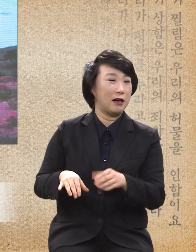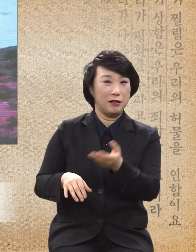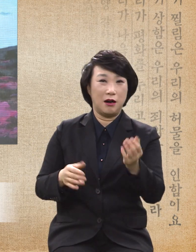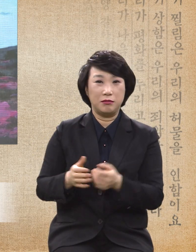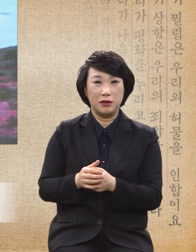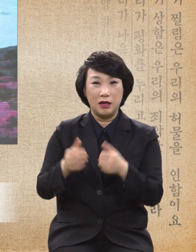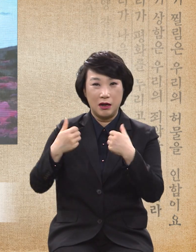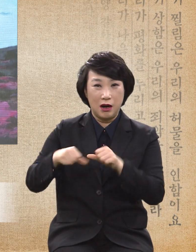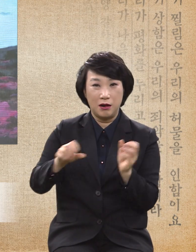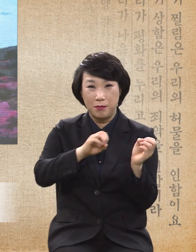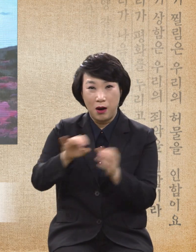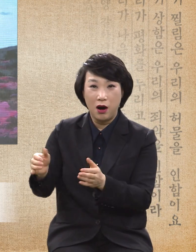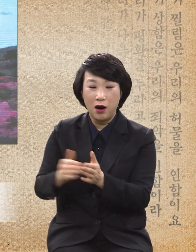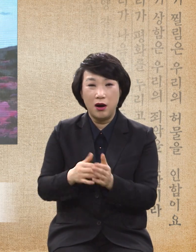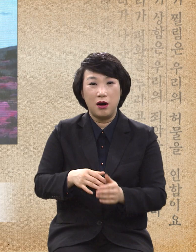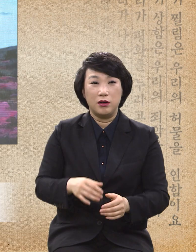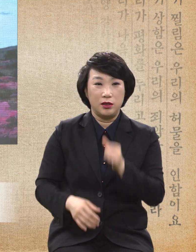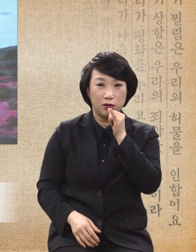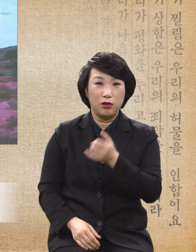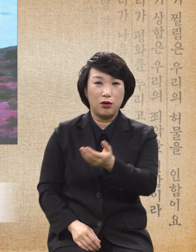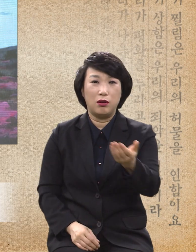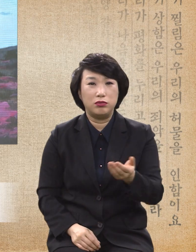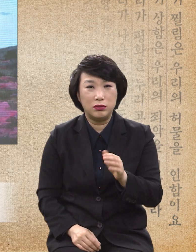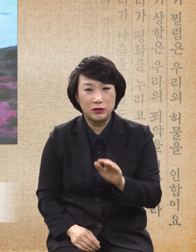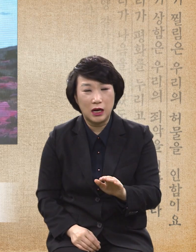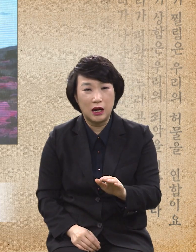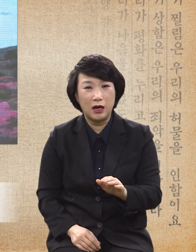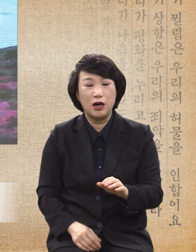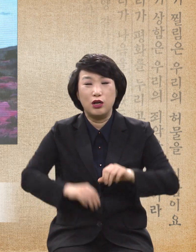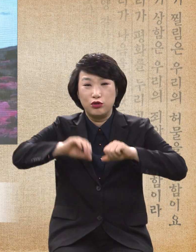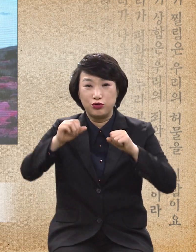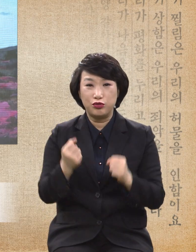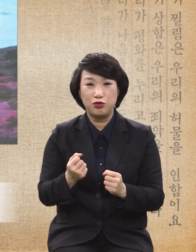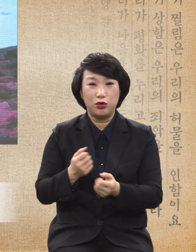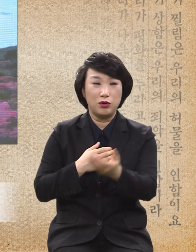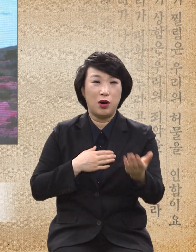못하고 힘들면 안 해버리고 말아버려.